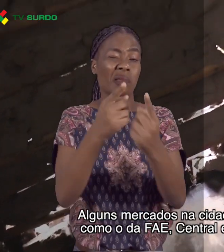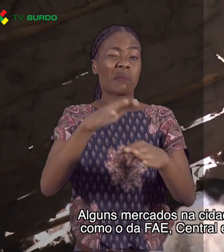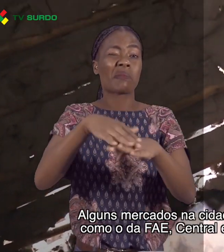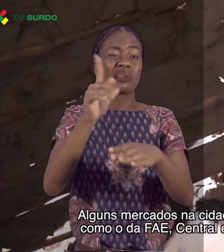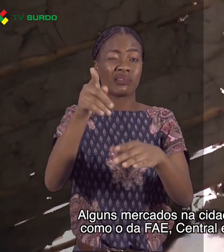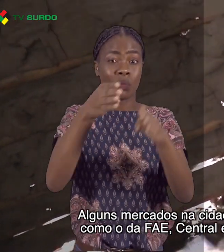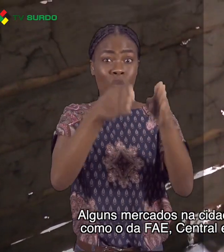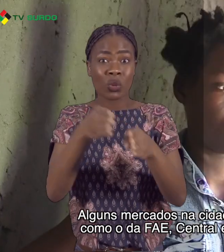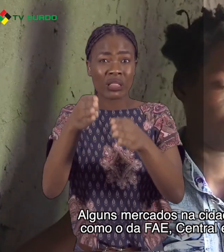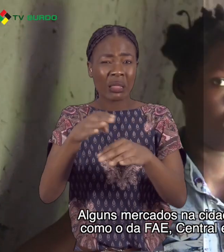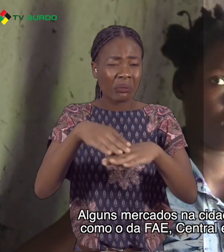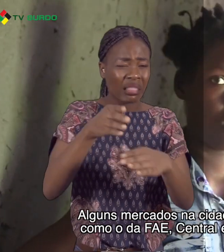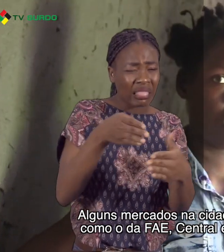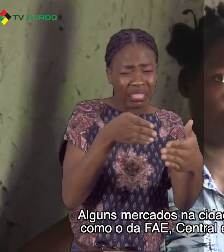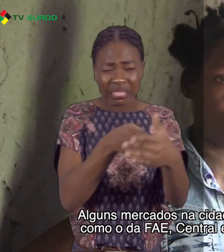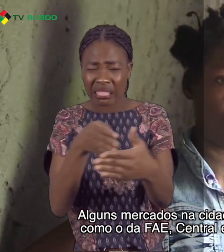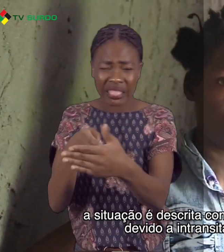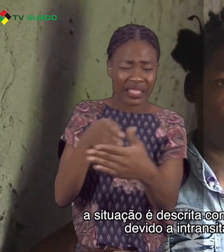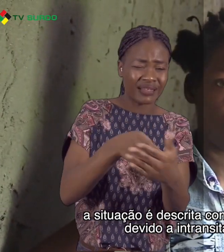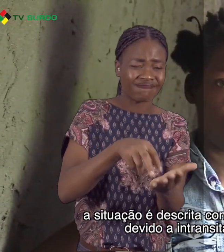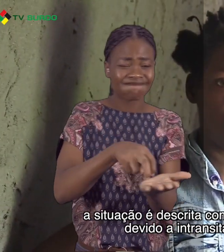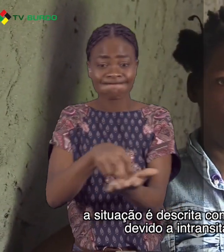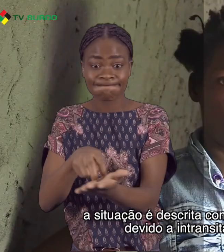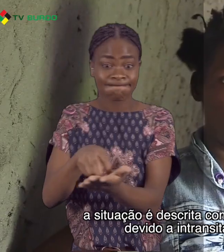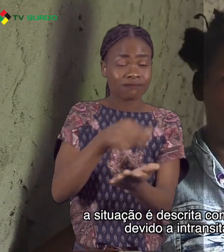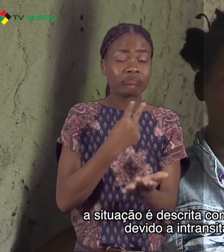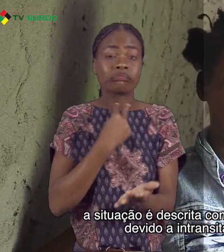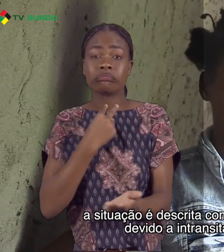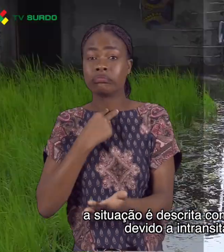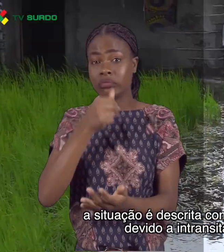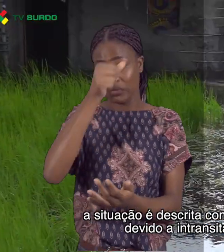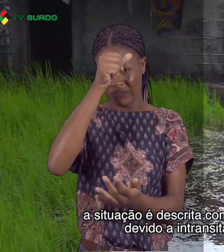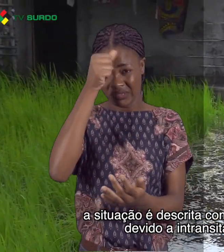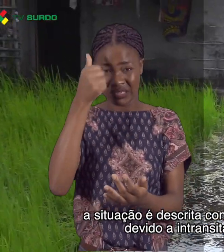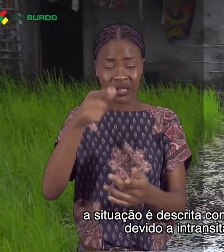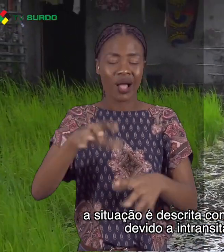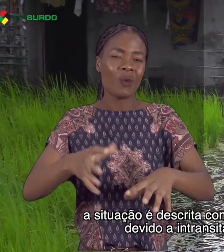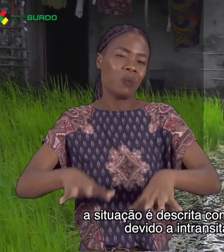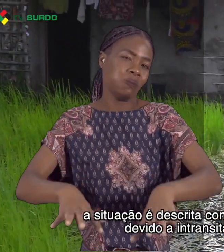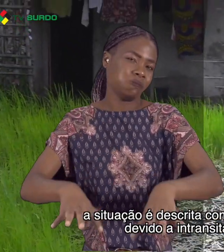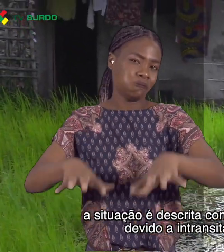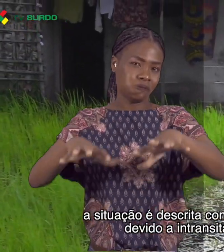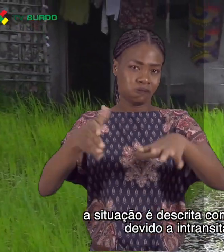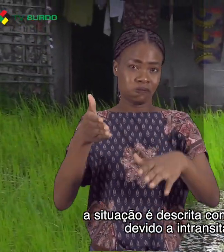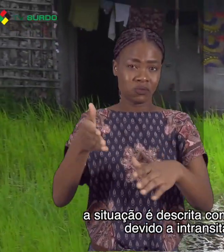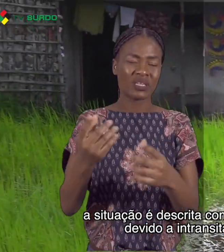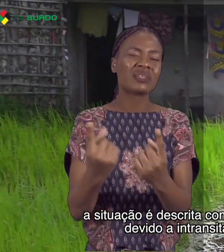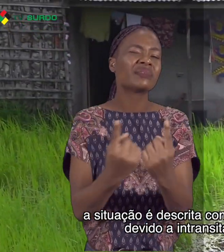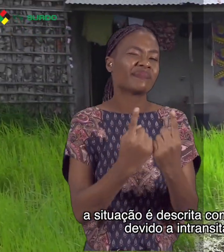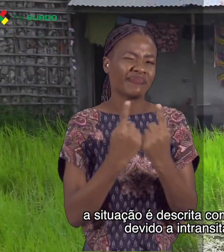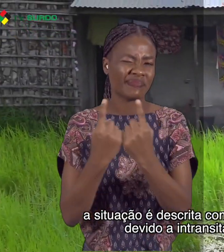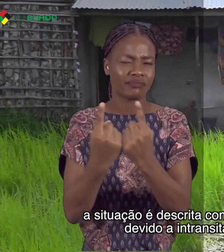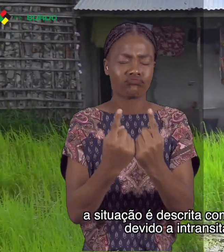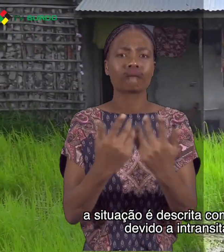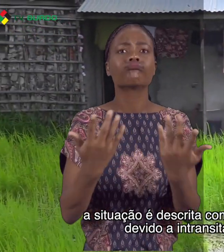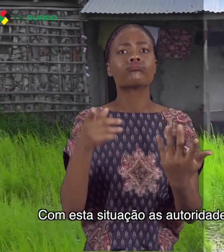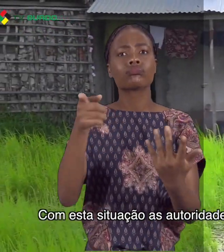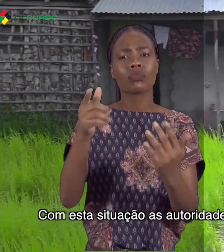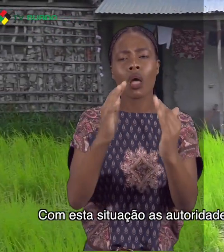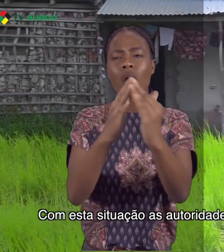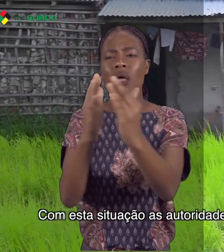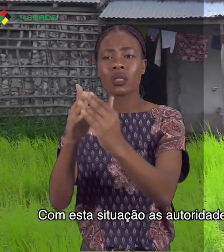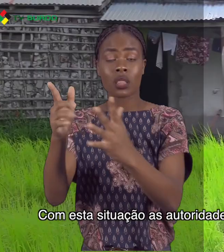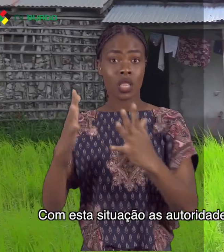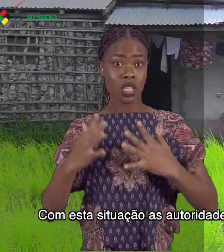o da FAI, Central e das Bananeiras, a situação é descrita como sendo terrível devido à intransitabilidade.